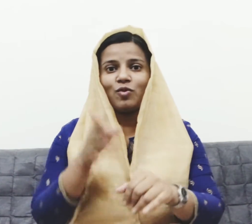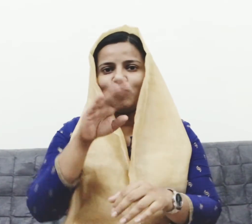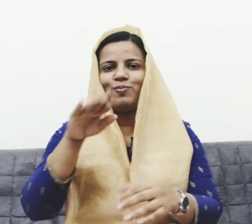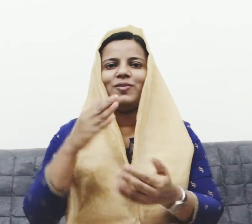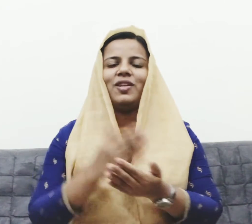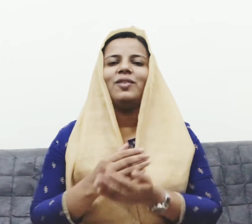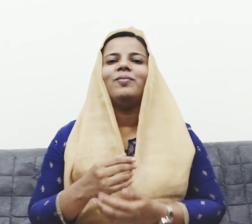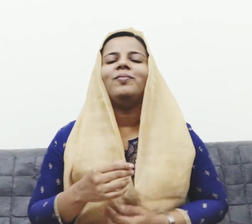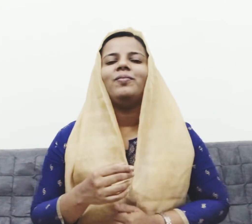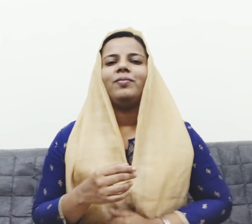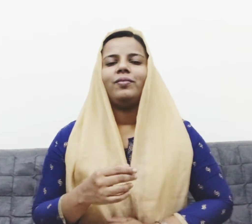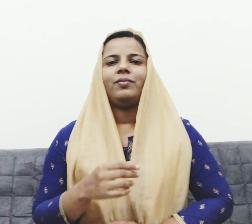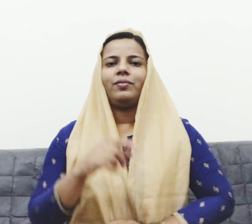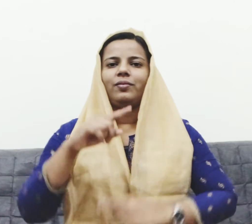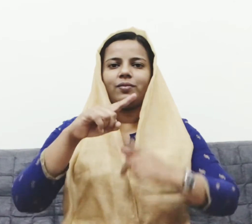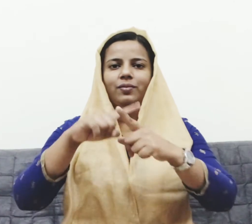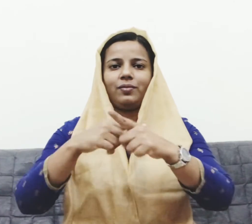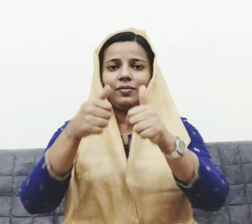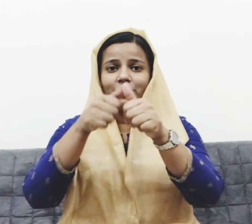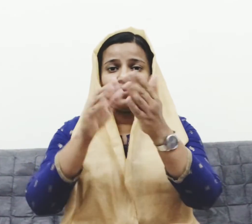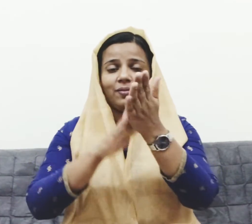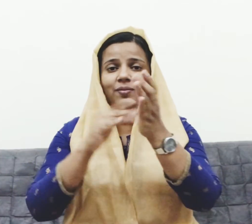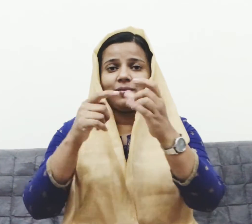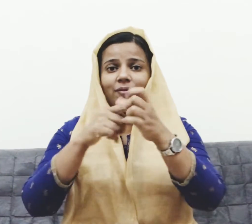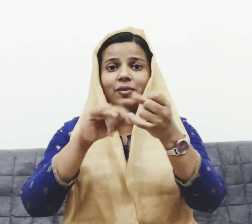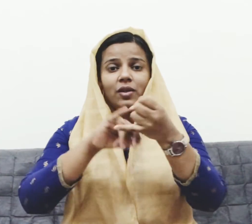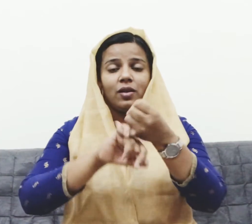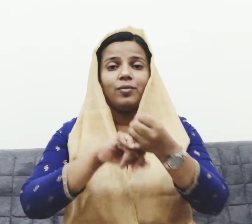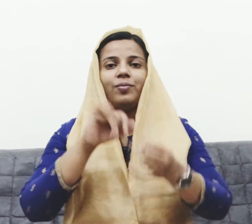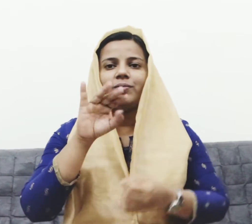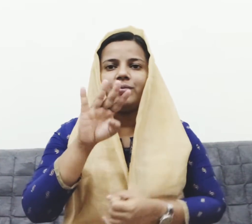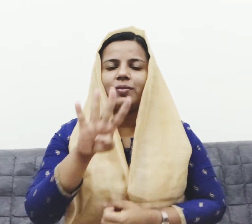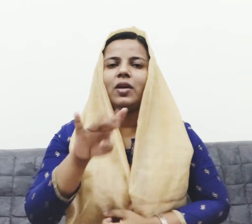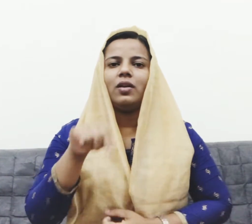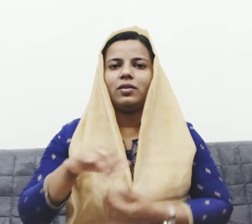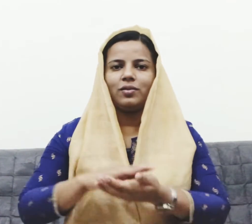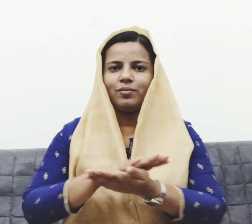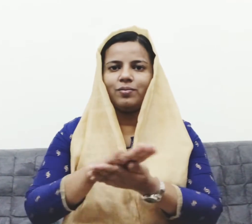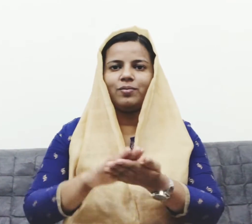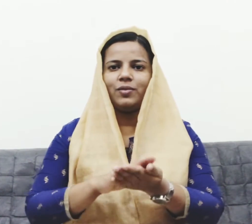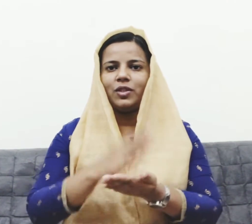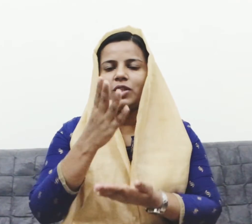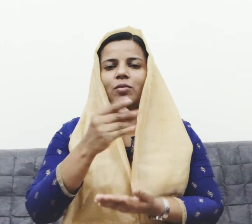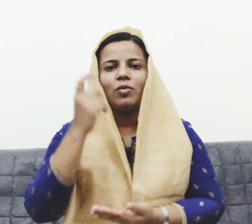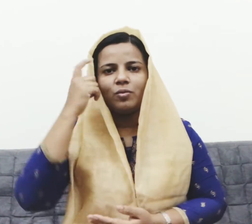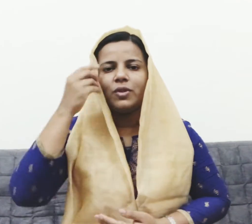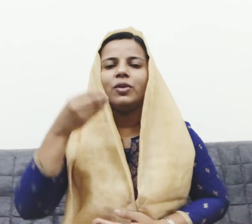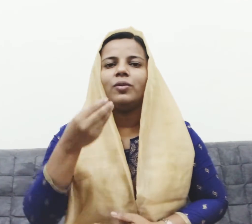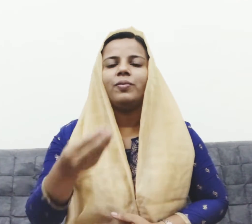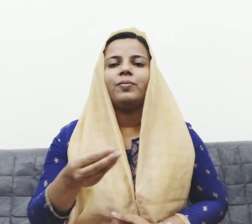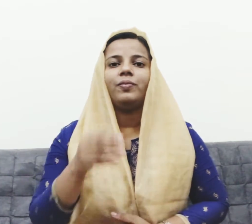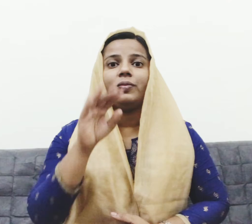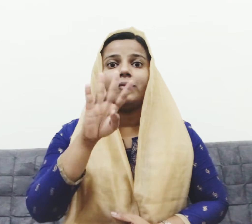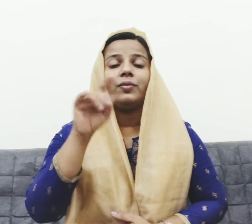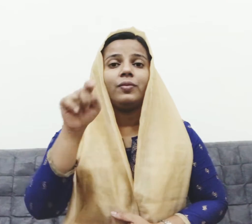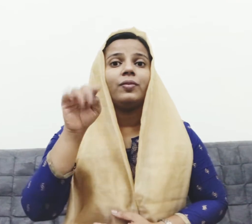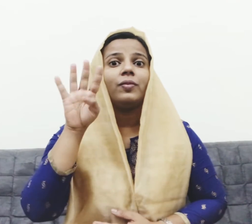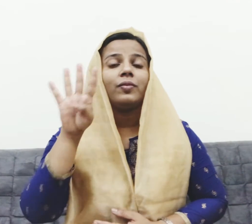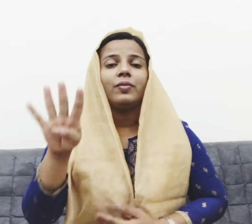പ്രാർത്ഥിക്കുക, പങ്കെടുക്കുക. കർത്താവ് അനുഗ്രഹിക്കട്ടെ. യാക്കോബിൻ്റെ ലേഖനം 4 നിന്നുമാണ് പരിശുദ്ധാത്മാവ് നമ്മളെ ഇന്ന് ഓർപ്പിക്കുന്നത്. 4 അതിൻ്റെ 4